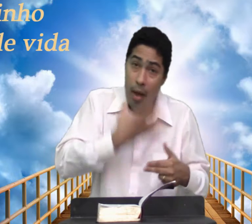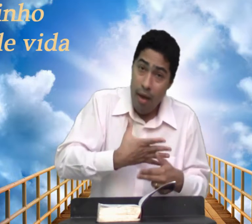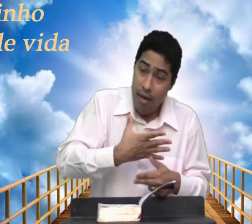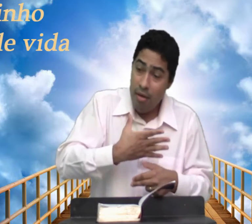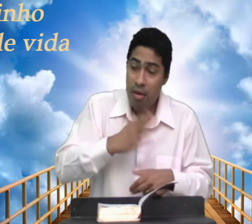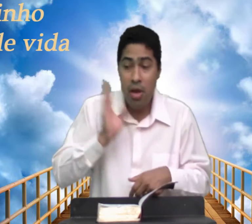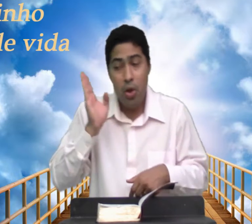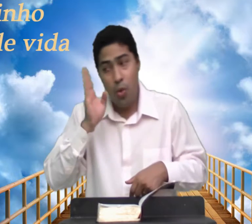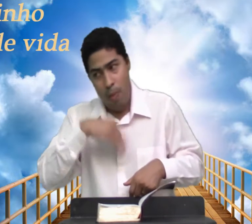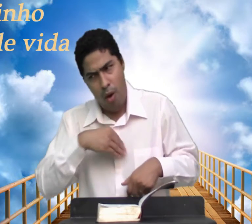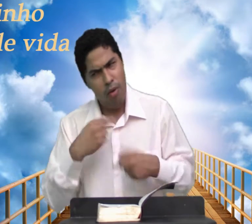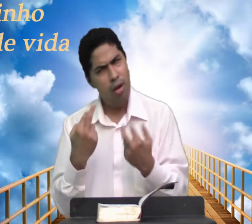a Deus.